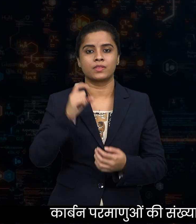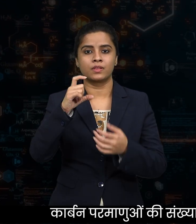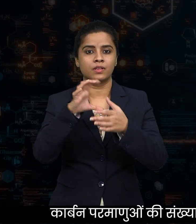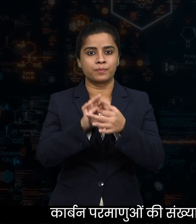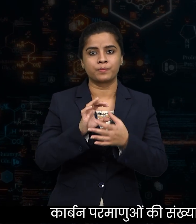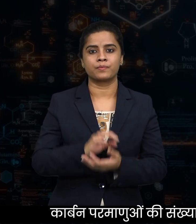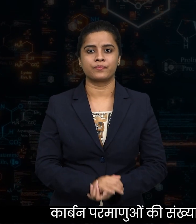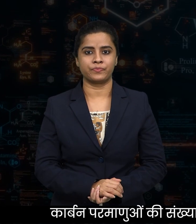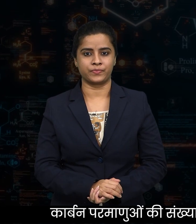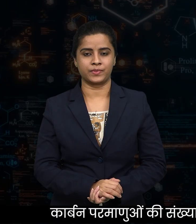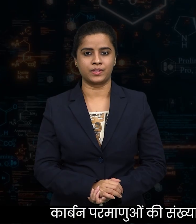है।